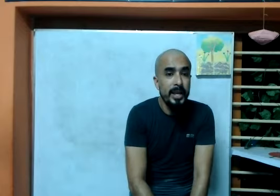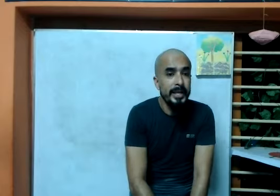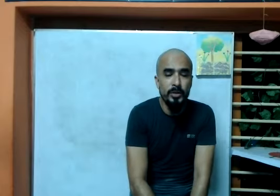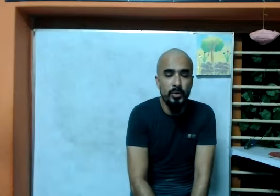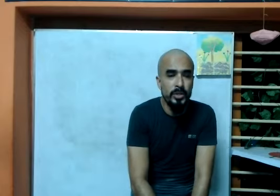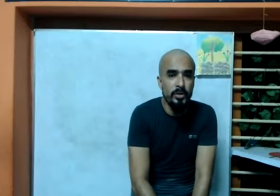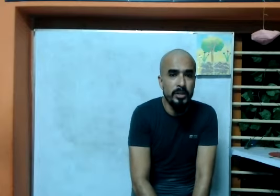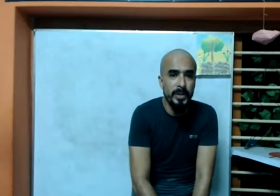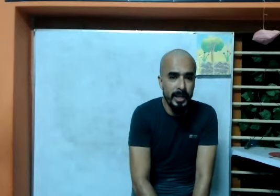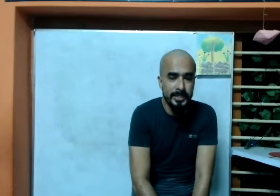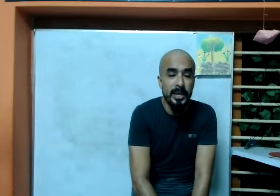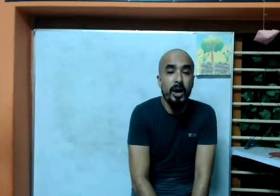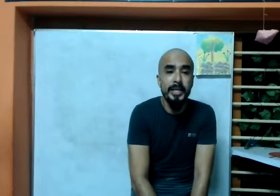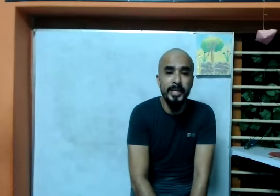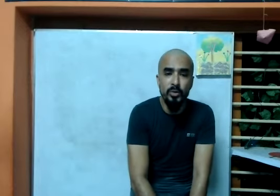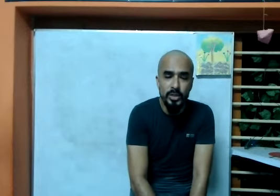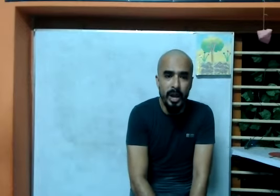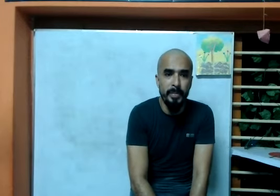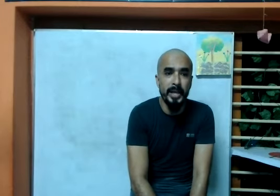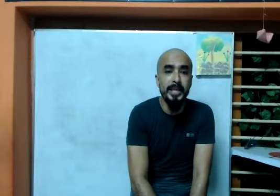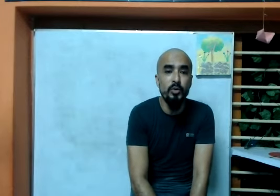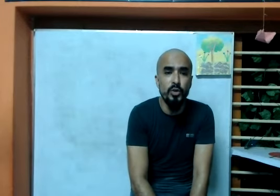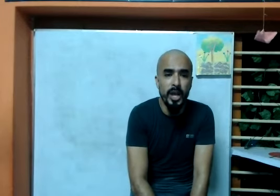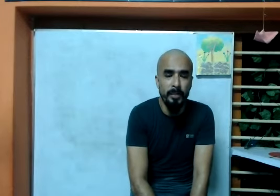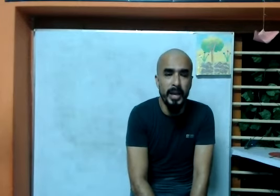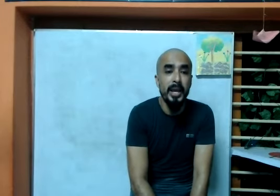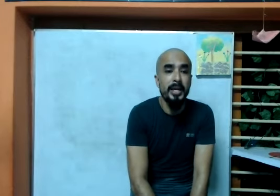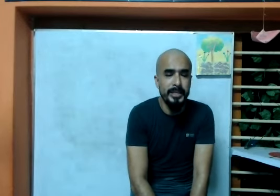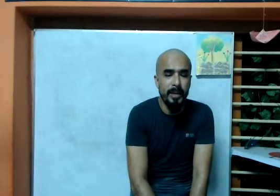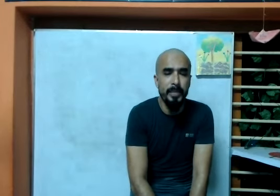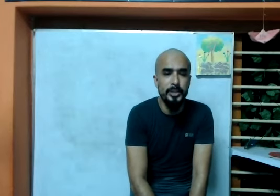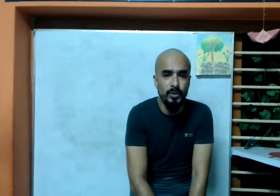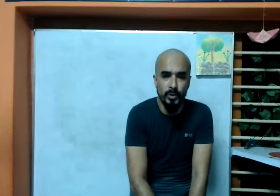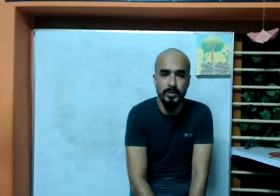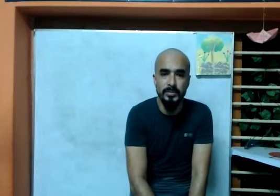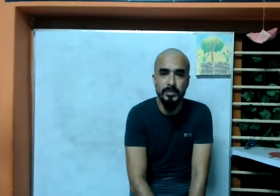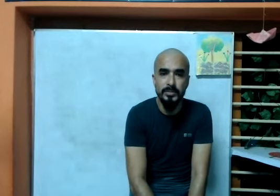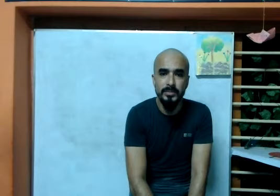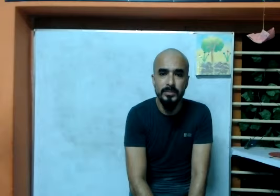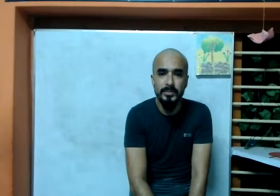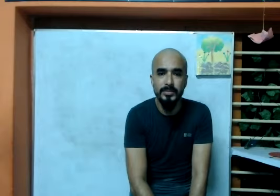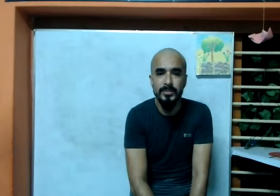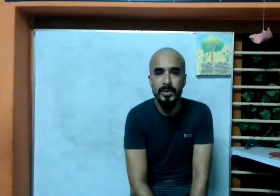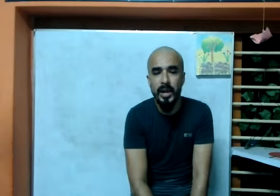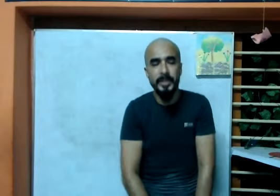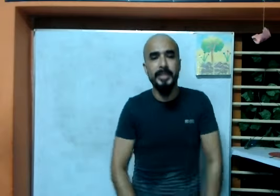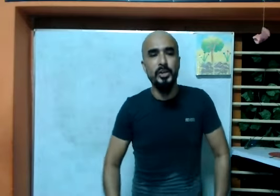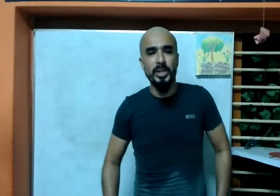হি উড নট বি লেট আর হি উড কাম ব্যাক হি উড কাম ব্যাক হিড কাম ব্যাক সুন আমি কিছুই বোঝাতে